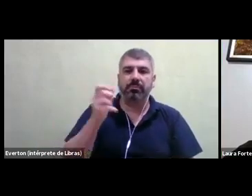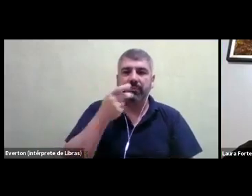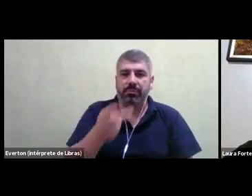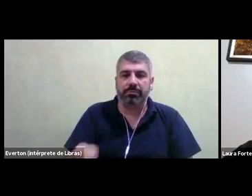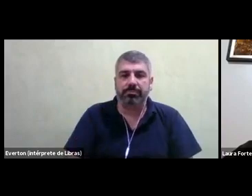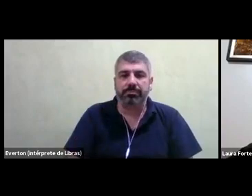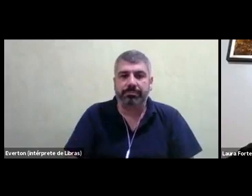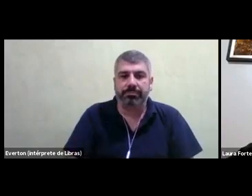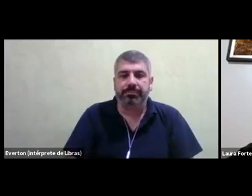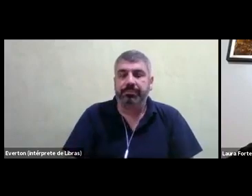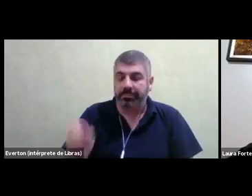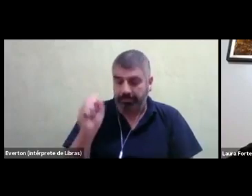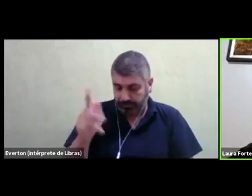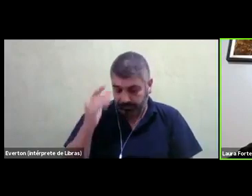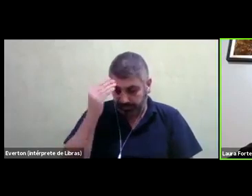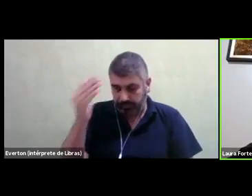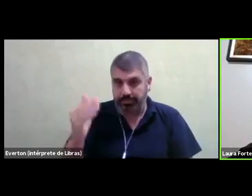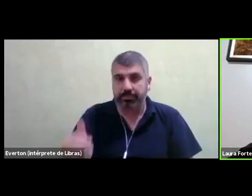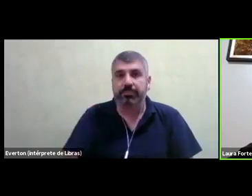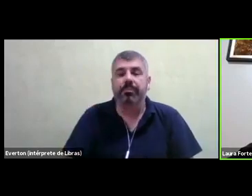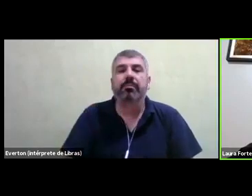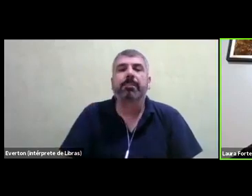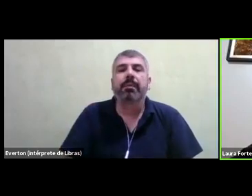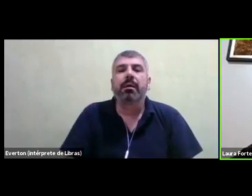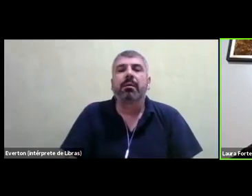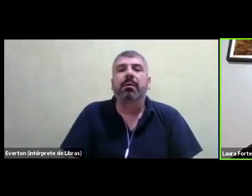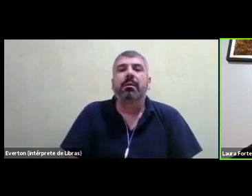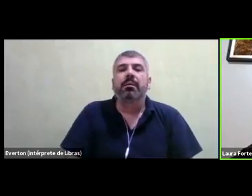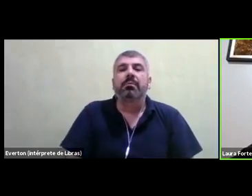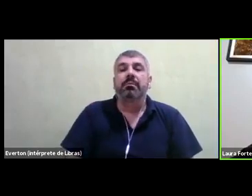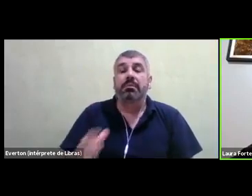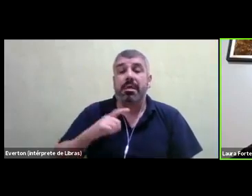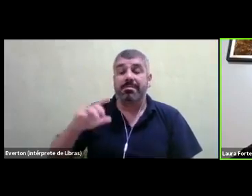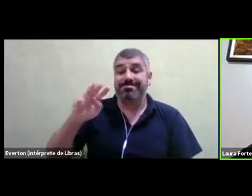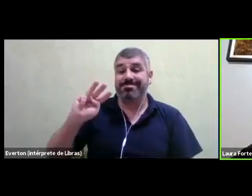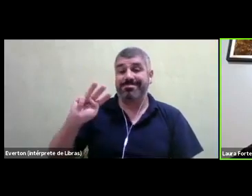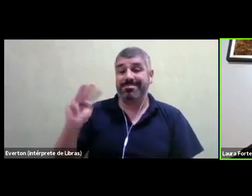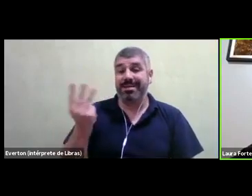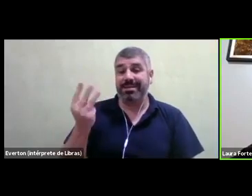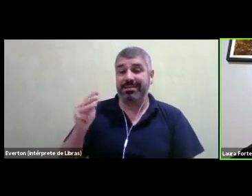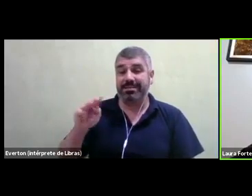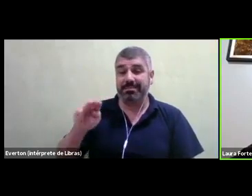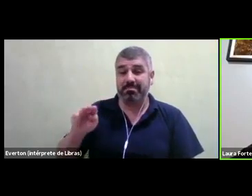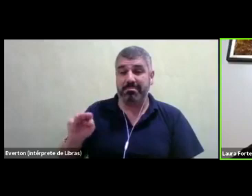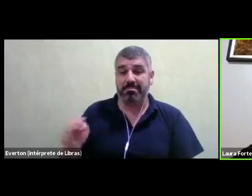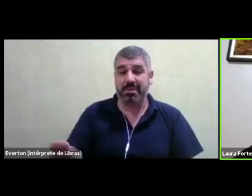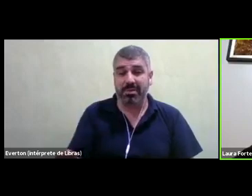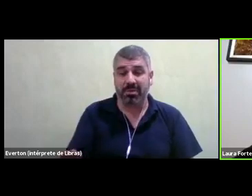Tá, obrigada. Então, são mais de 3 milhões, né, de estudantes